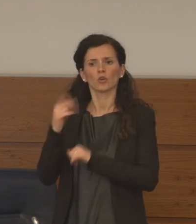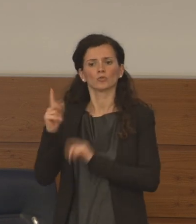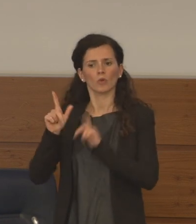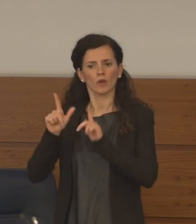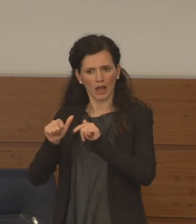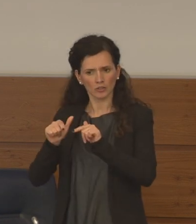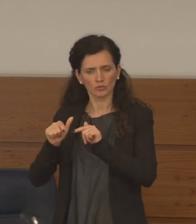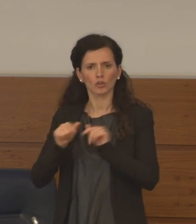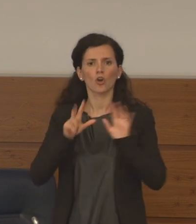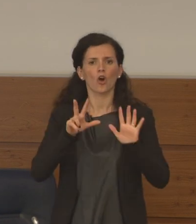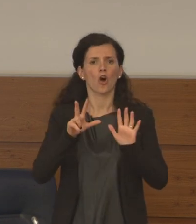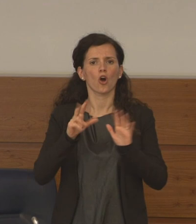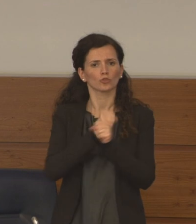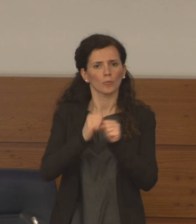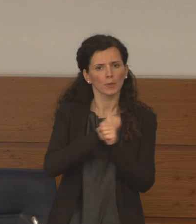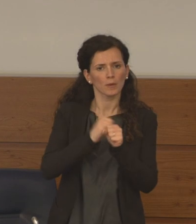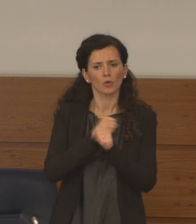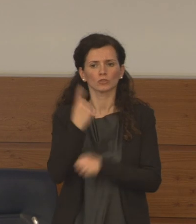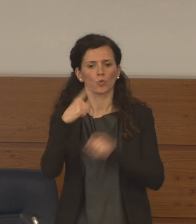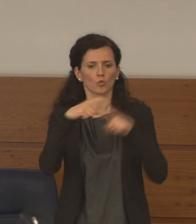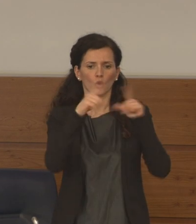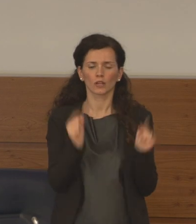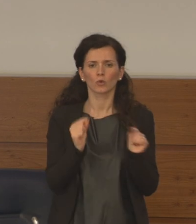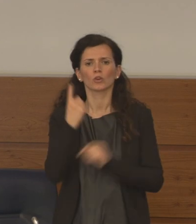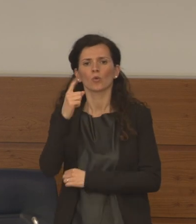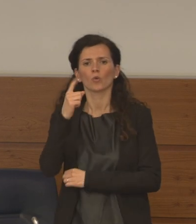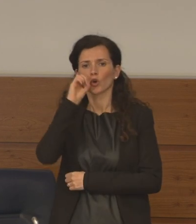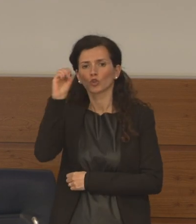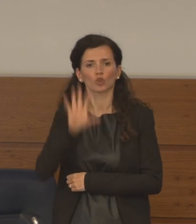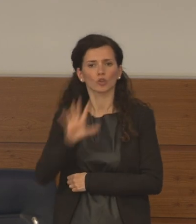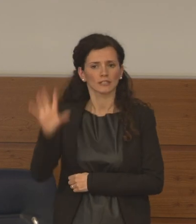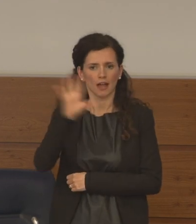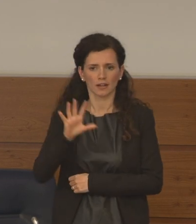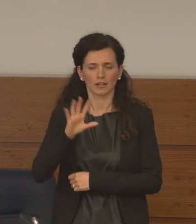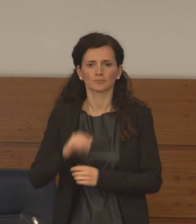8 in piemonte uno in liguria e una in toscana